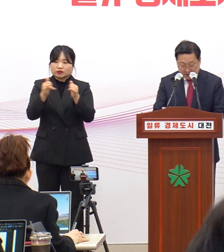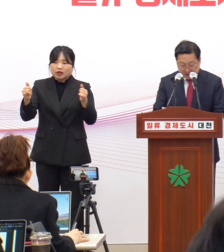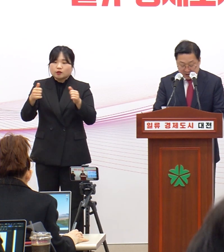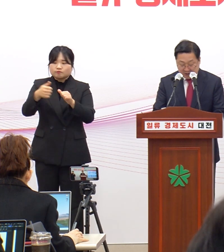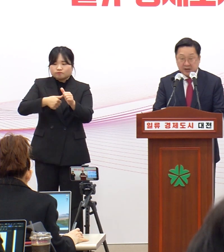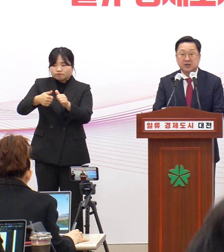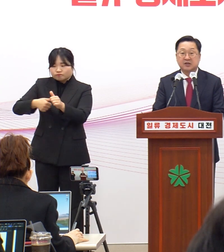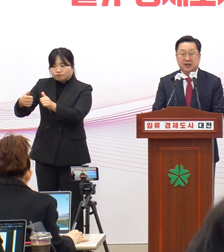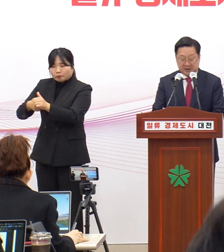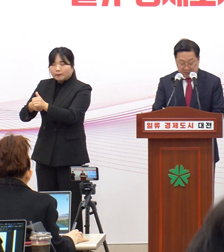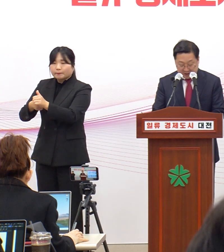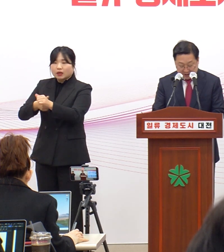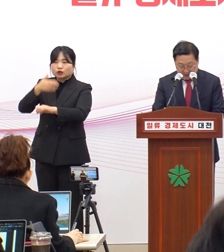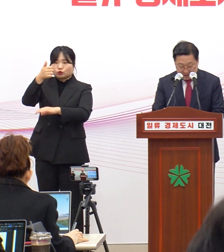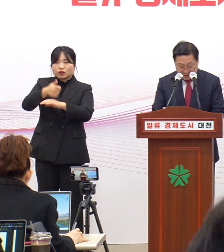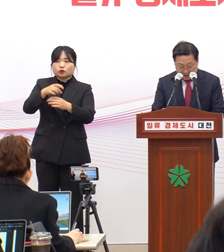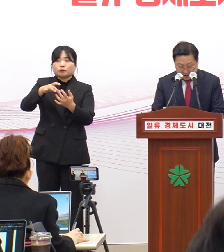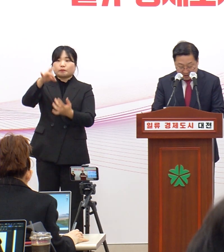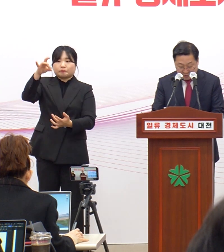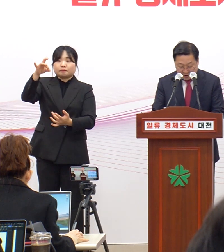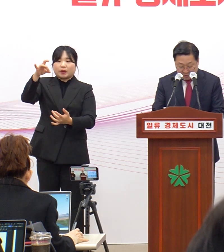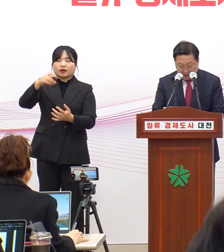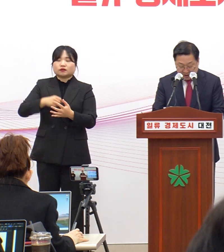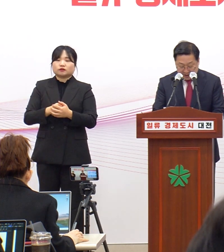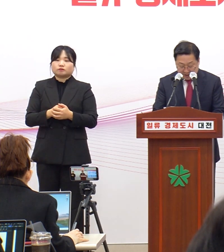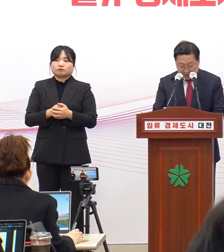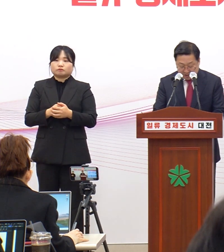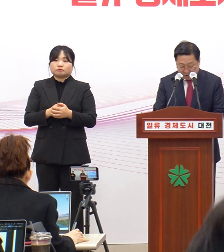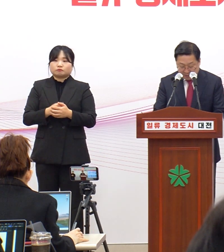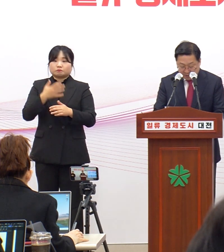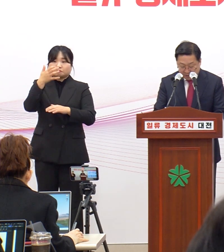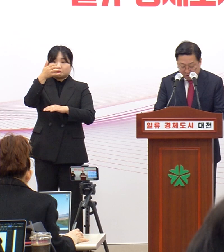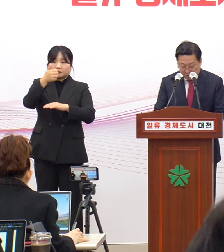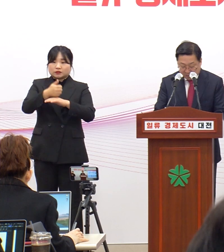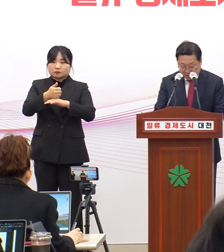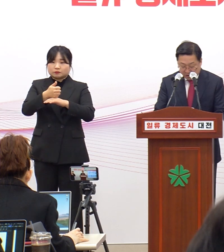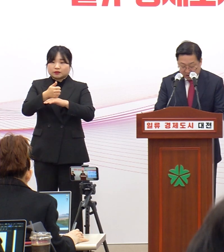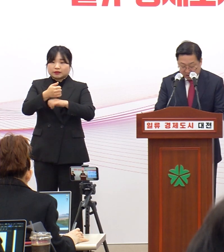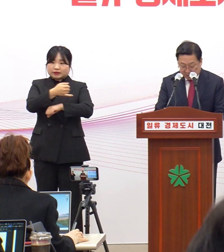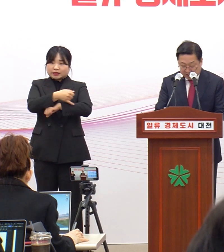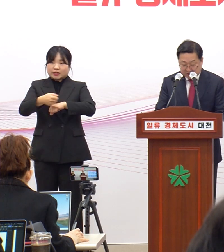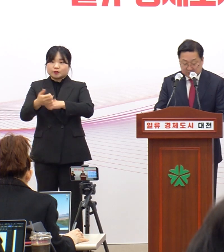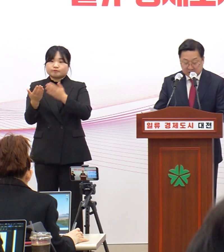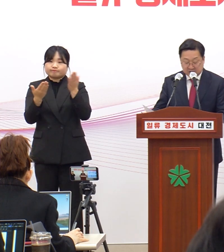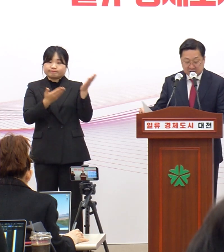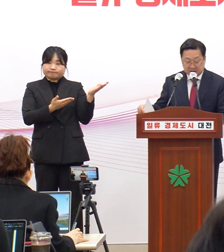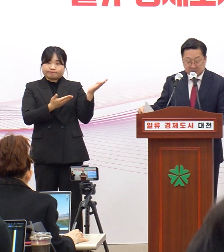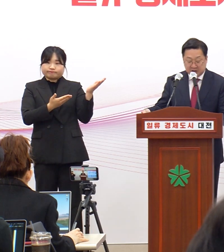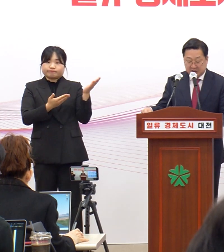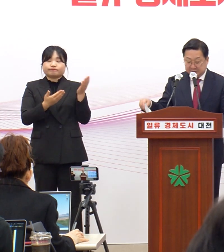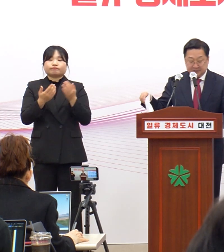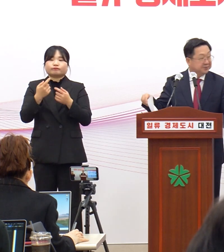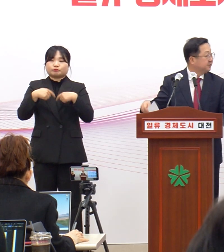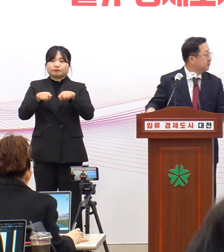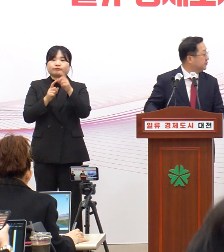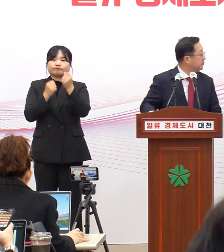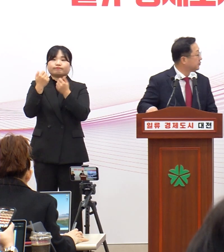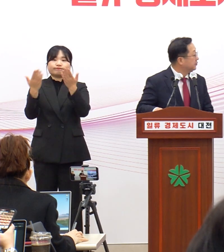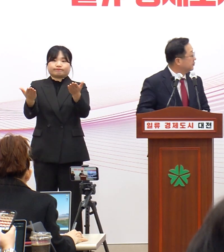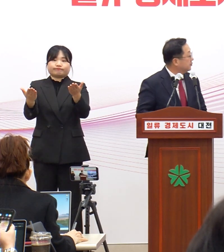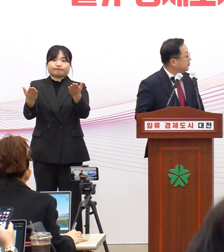받아 최저간을 선정하였습니다. 그럼 최종 디자인을 큰 화면으로 보여드리며 설명드리겠습니다.